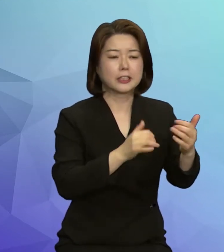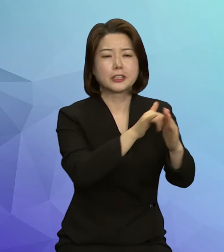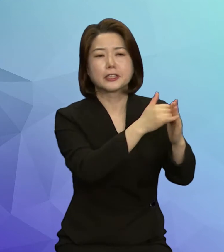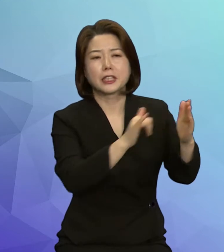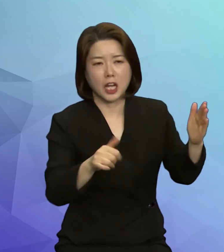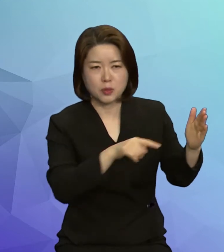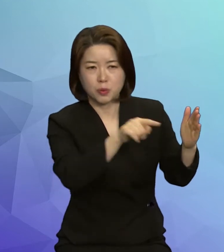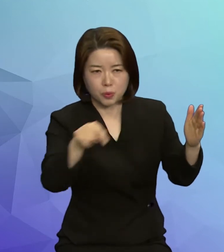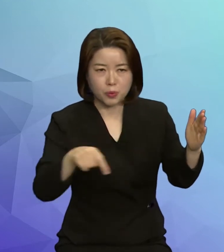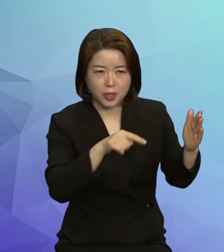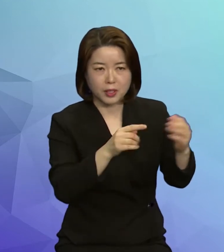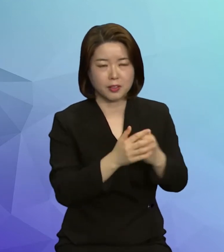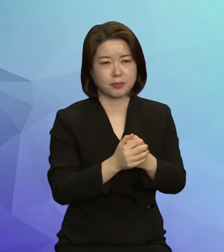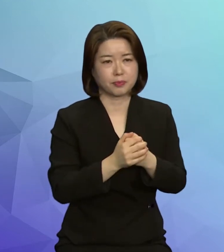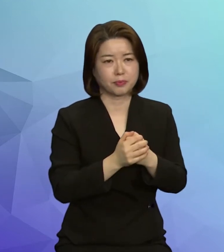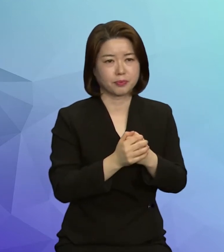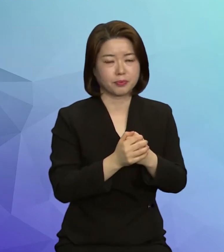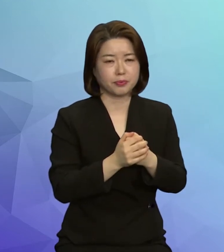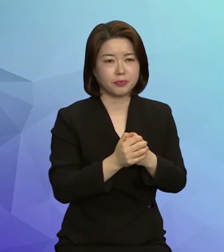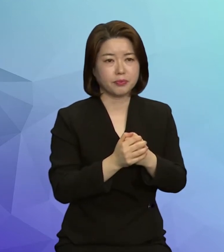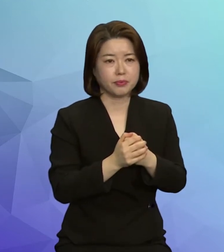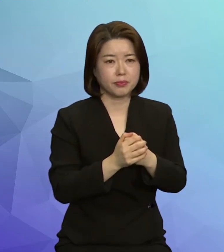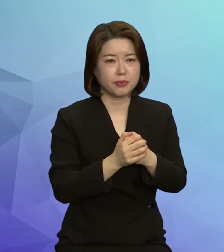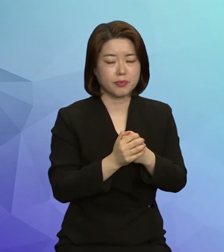가족들이 그